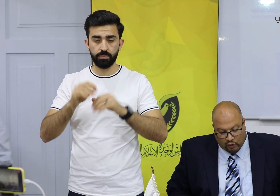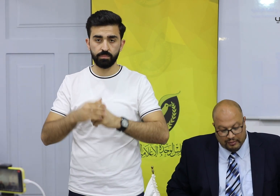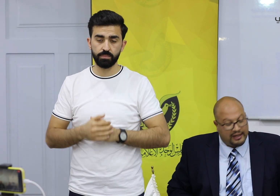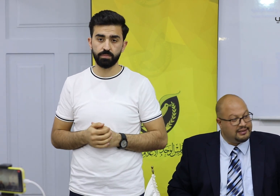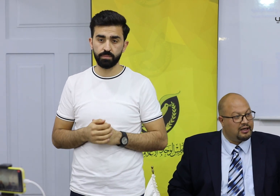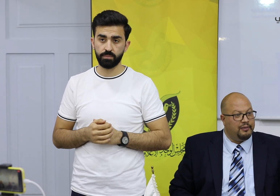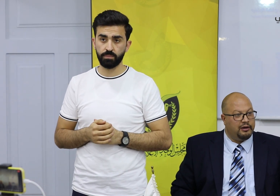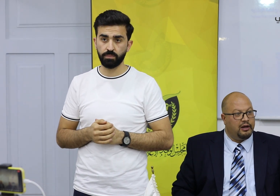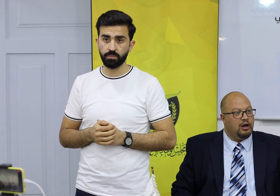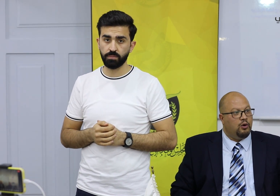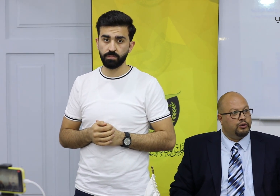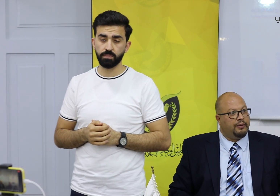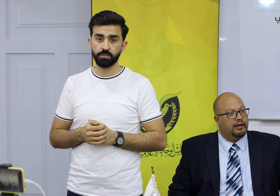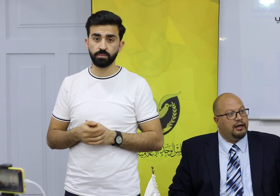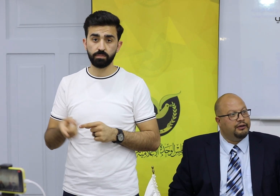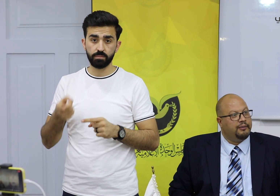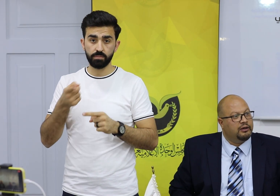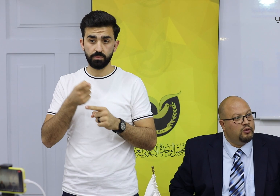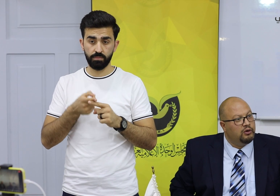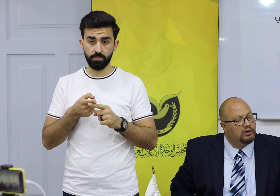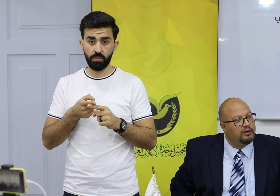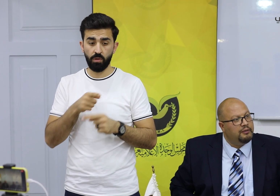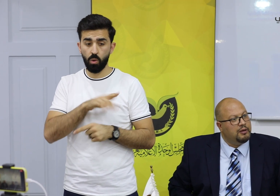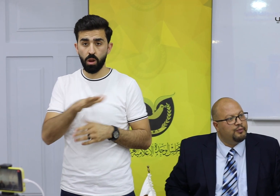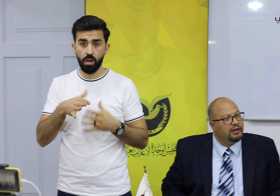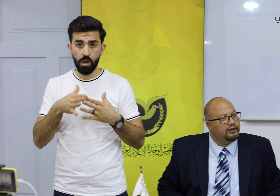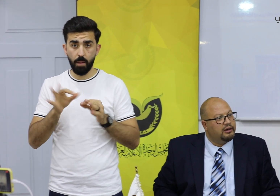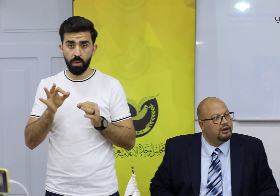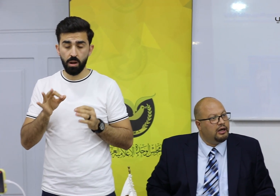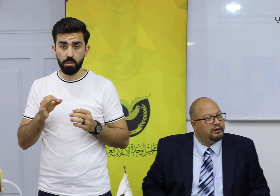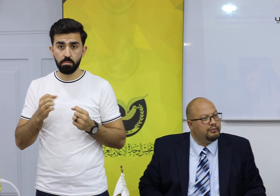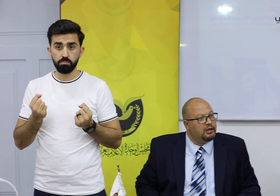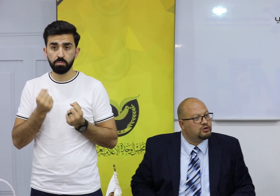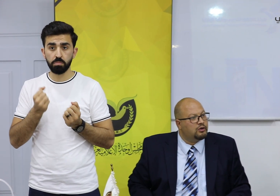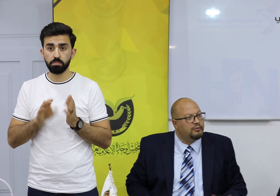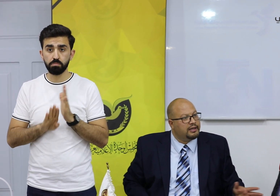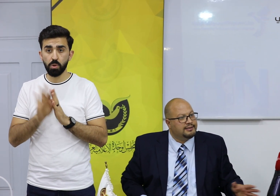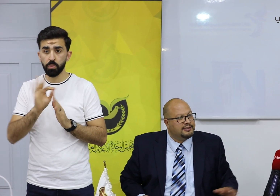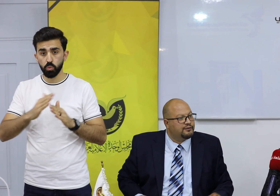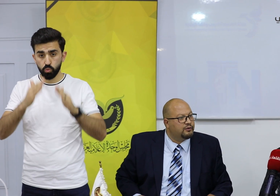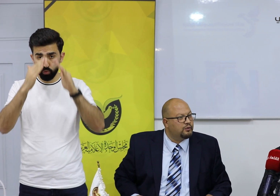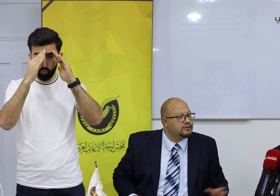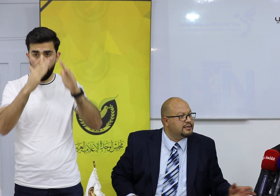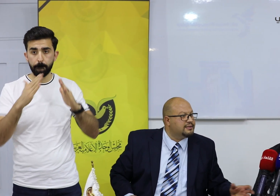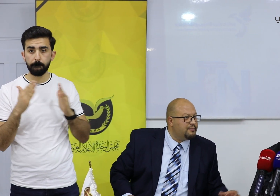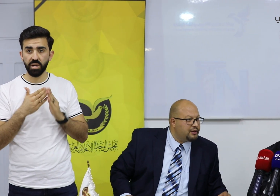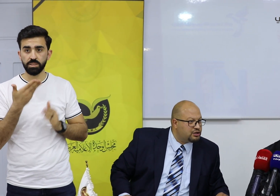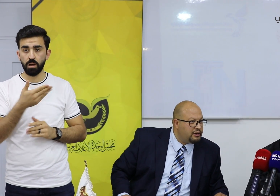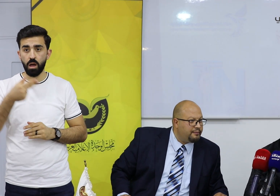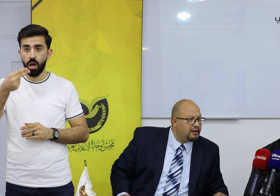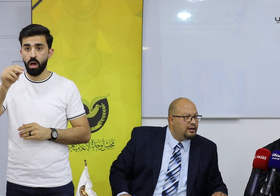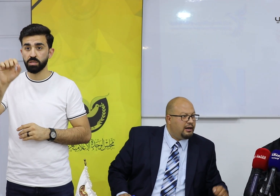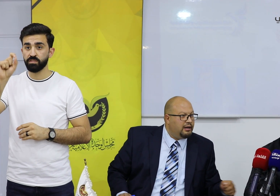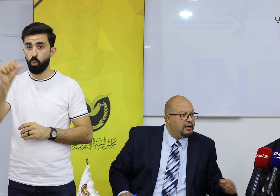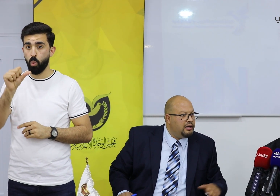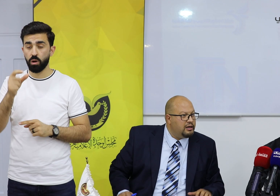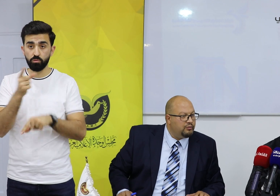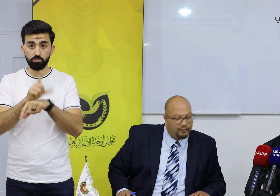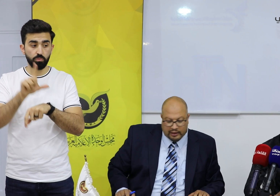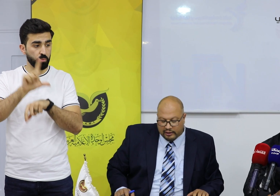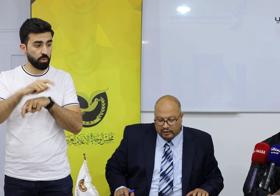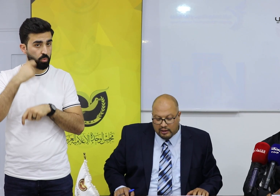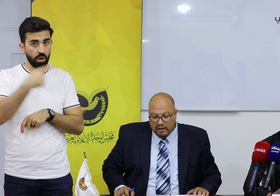اللي راح يكون مركز إخباري. وطبعا هذا طبعا كله من مبادرة ايضا بدنا نشكر مركز عصفور والاستاذ سامر الشريم على